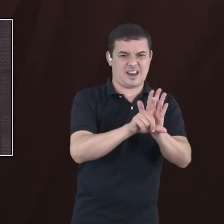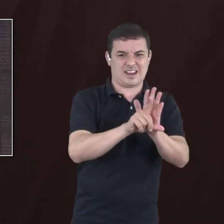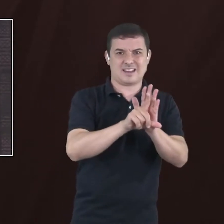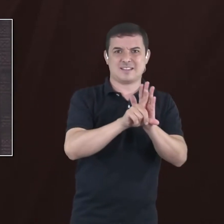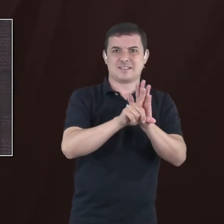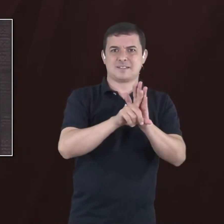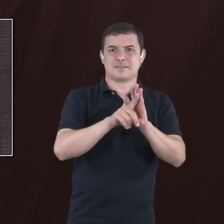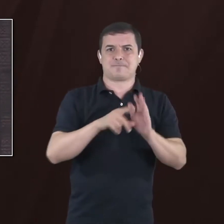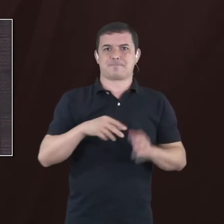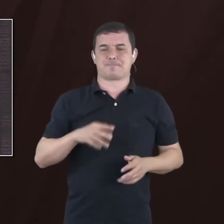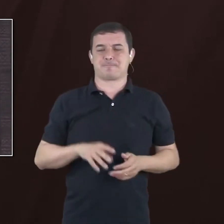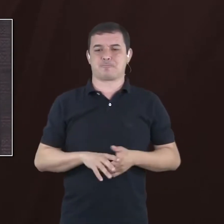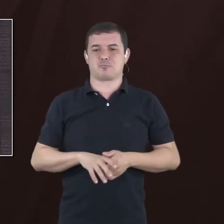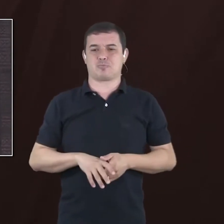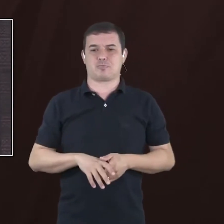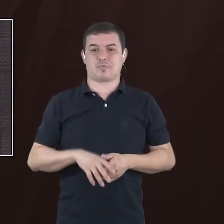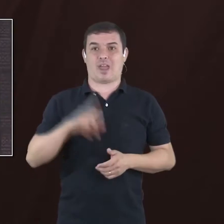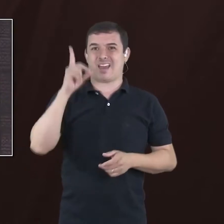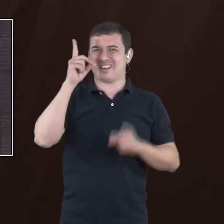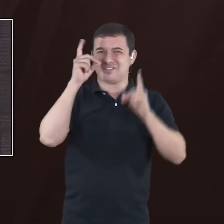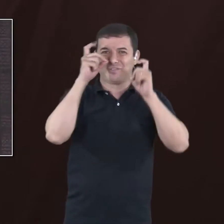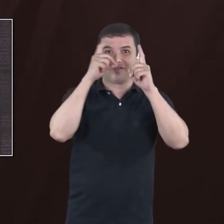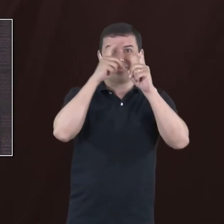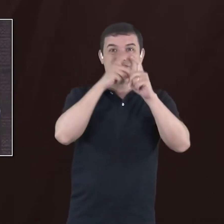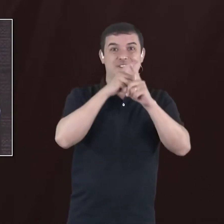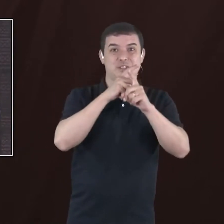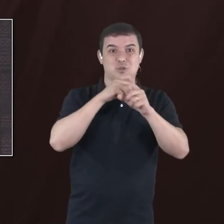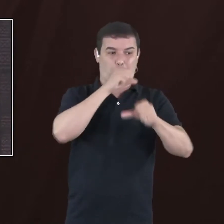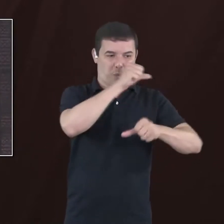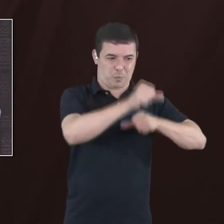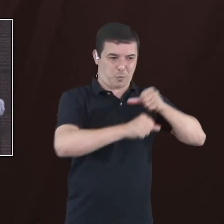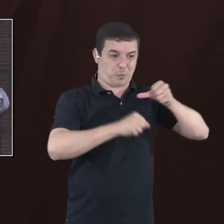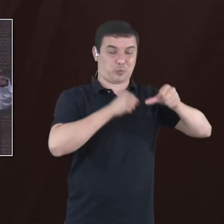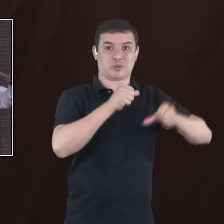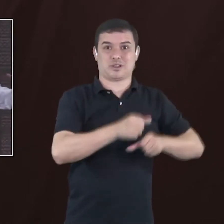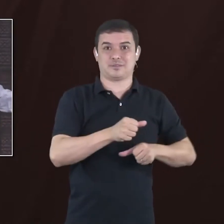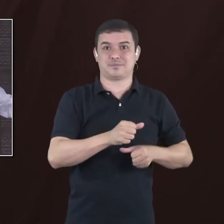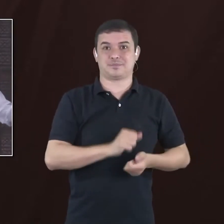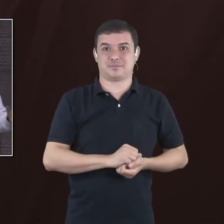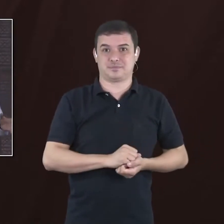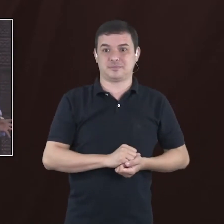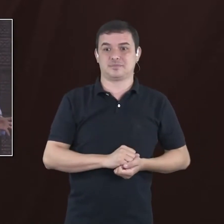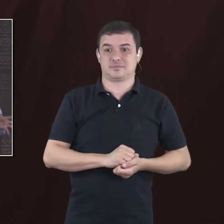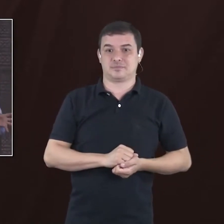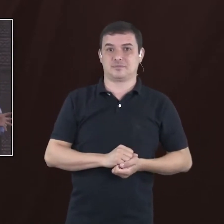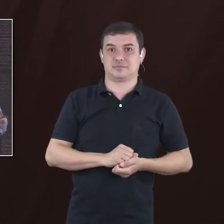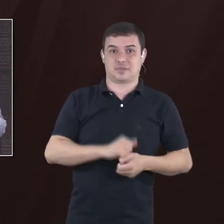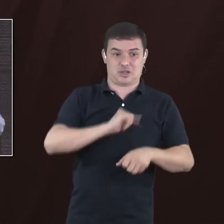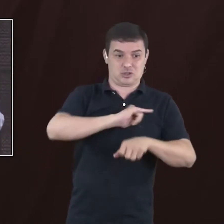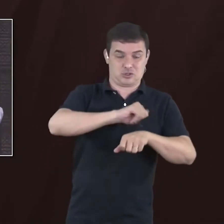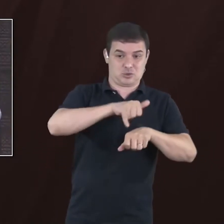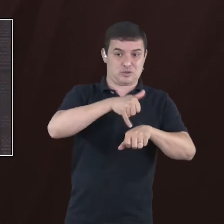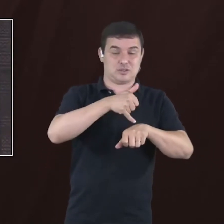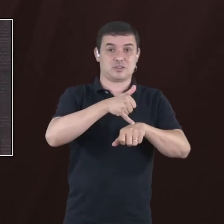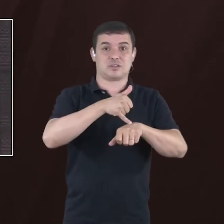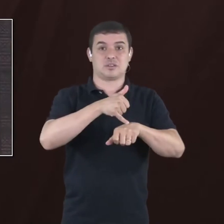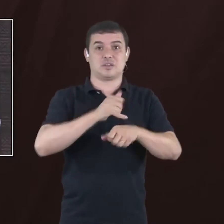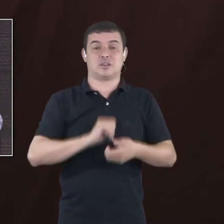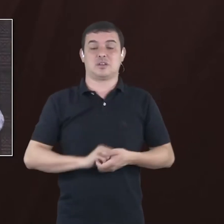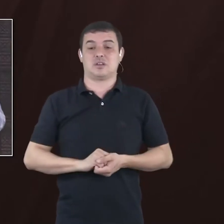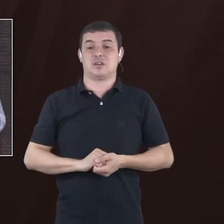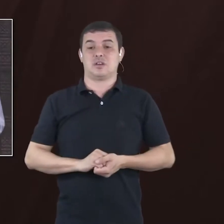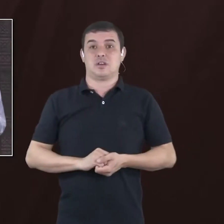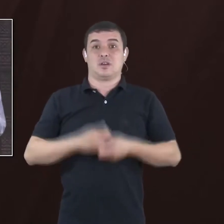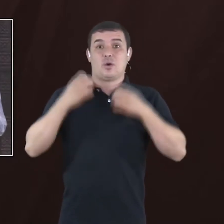nos crentes, principalmente nos crentes lá em Jerusalém e na Judéia. Tá? É por isso que